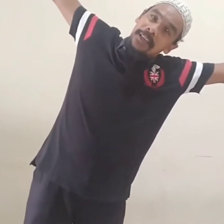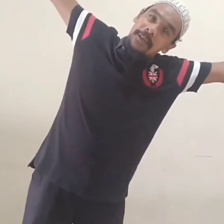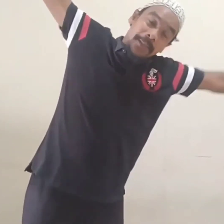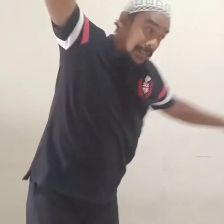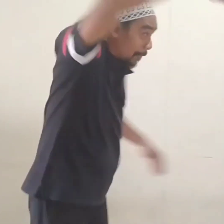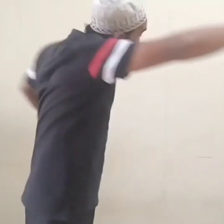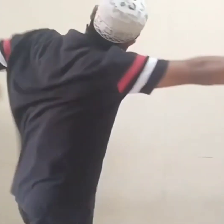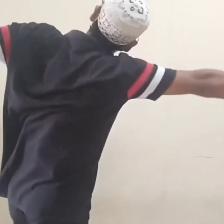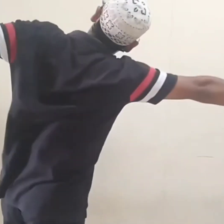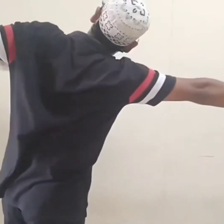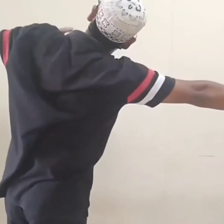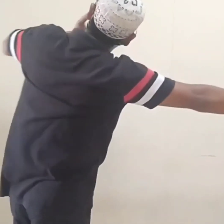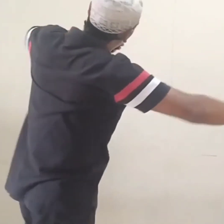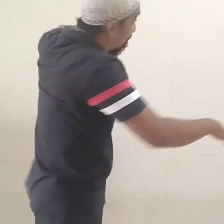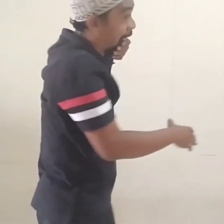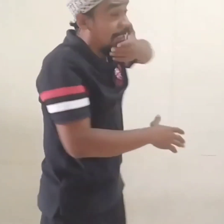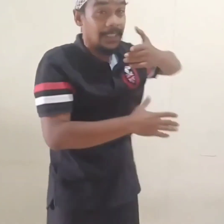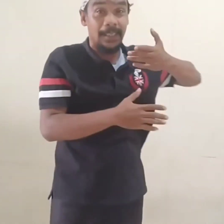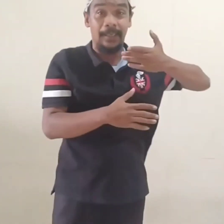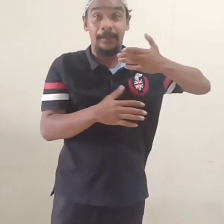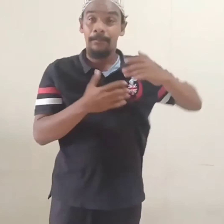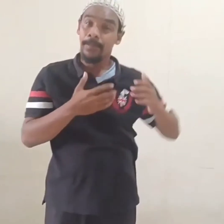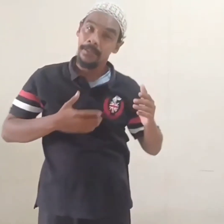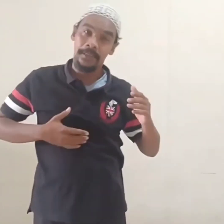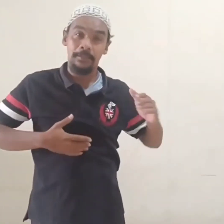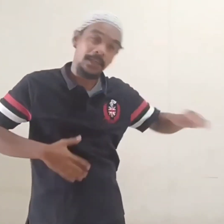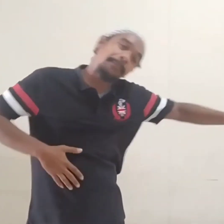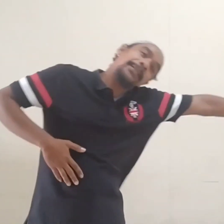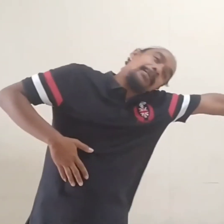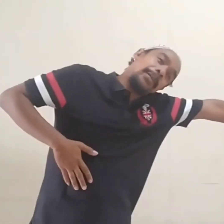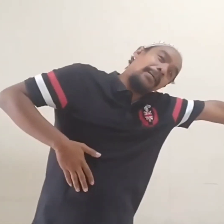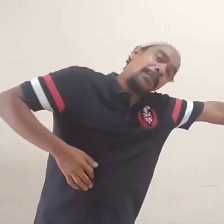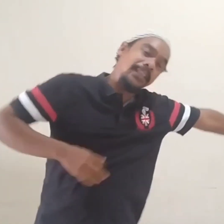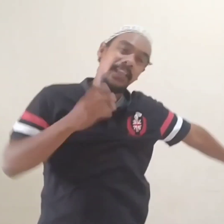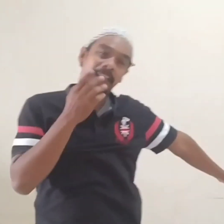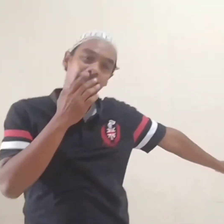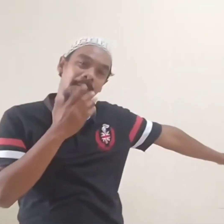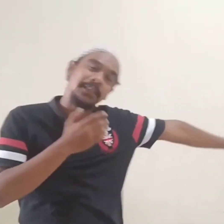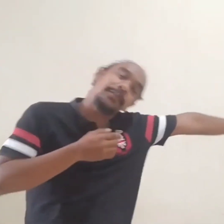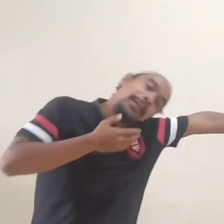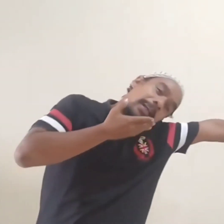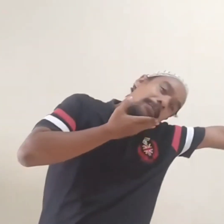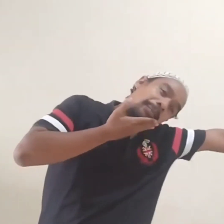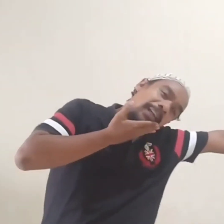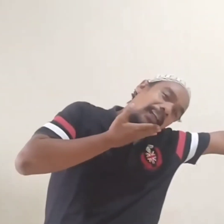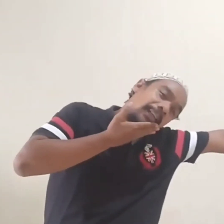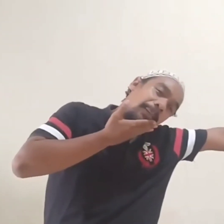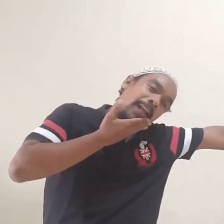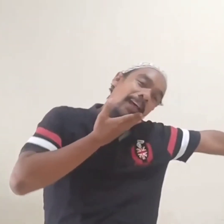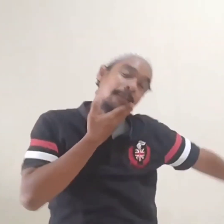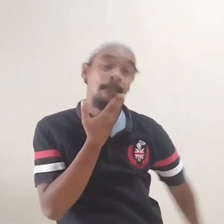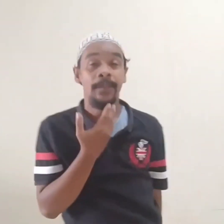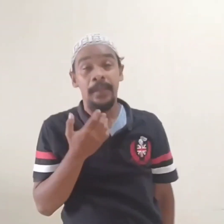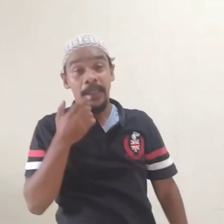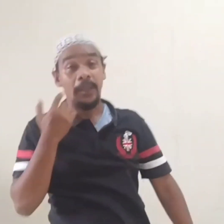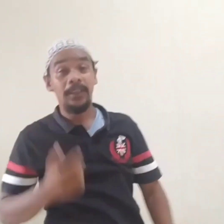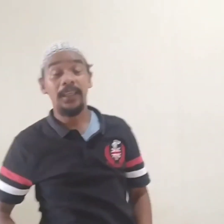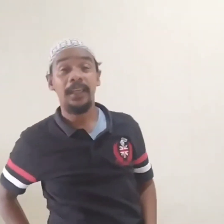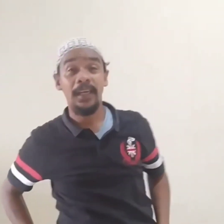kita bersiap bernapas lagi sebelah kiri dan kanan. Jadi bernapas di gaya bebas itu adalah memiringkan kepala. Kalau di gaya